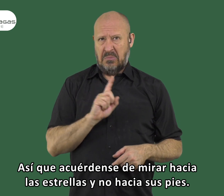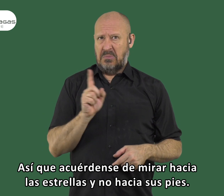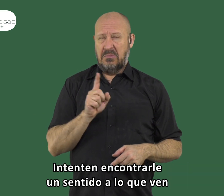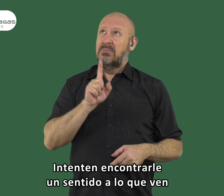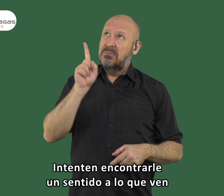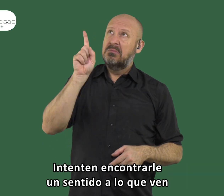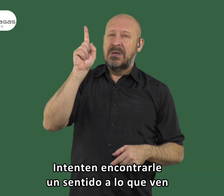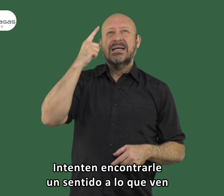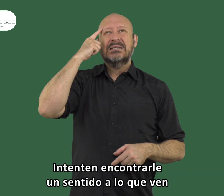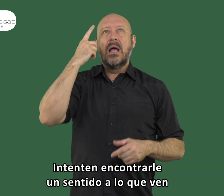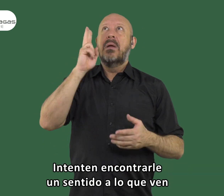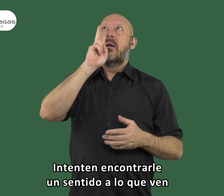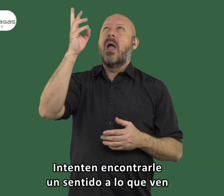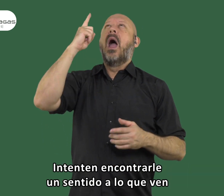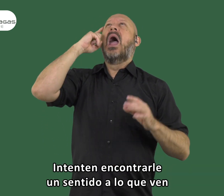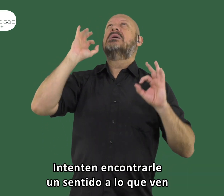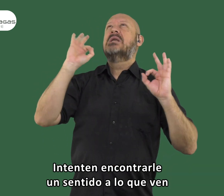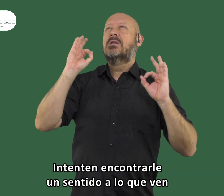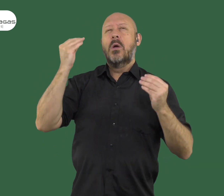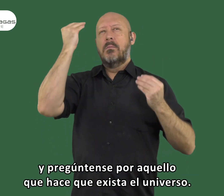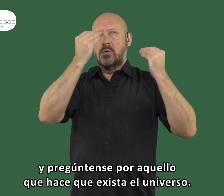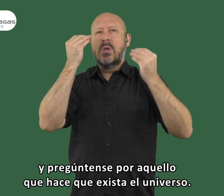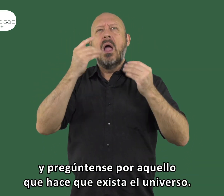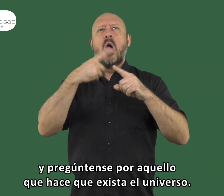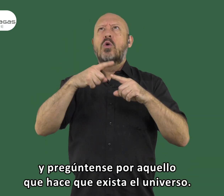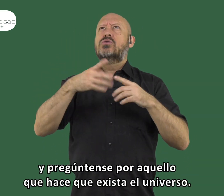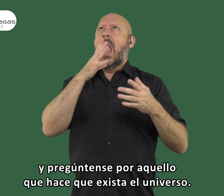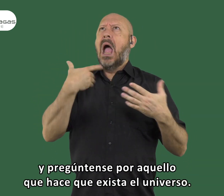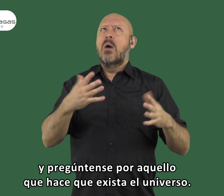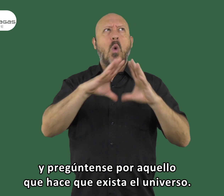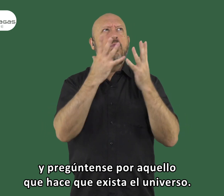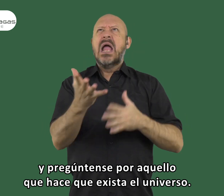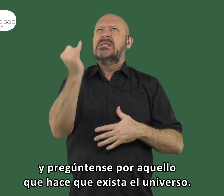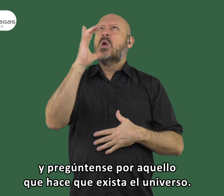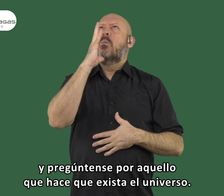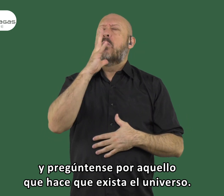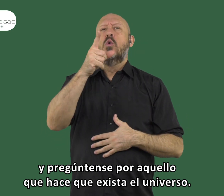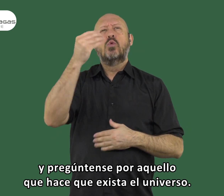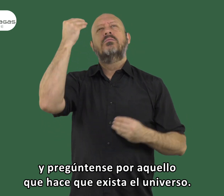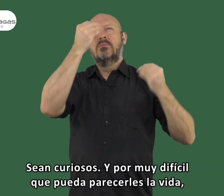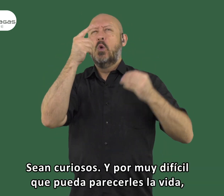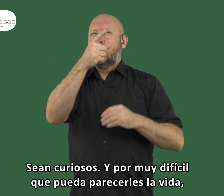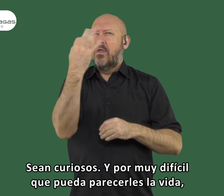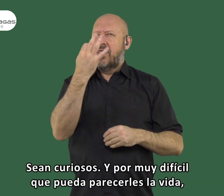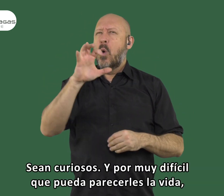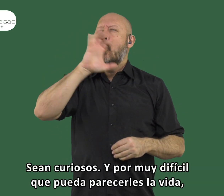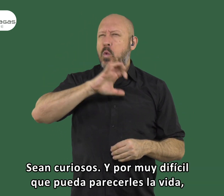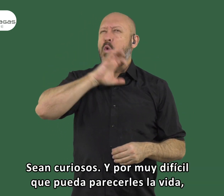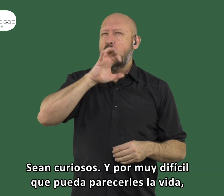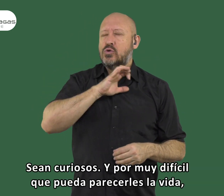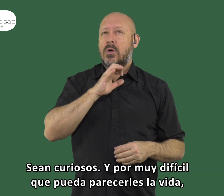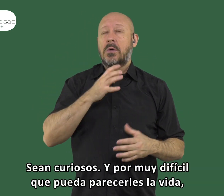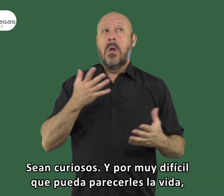pies. Intenten encontrarle un sentido a lo que ven y pregúntense por aquello que hace que exista el universo. Sean